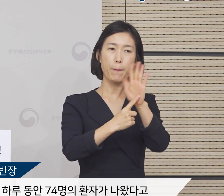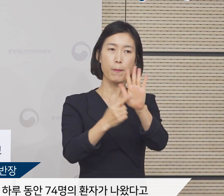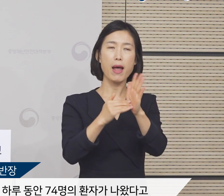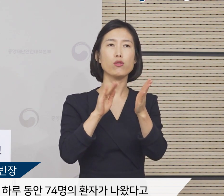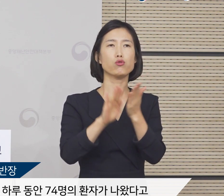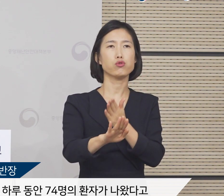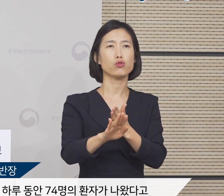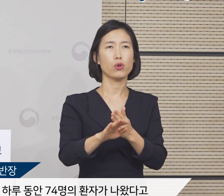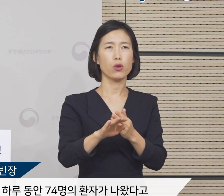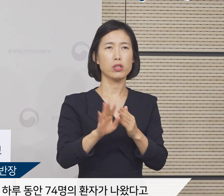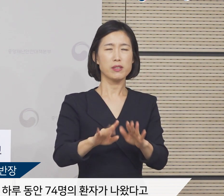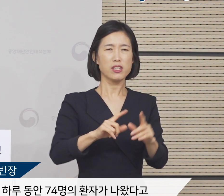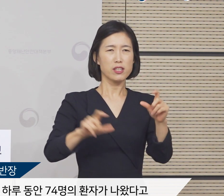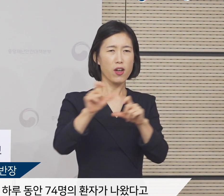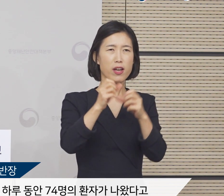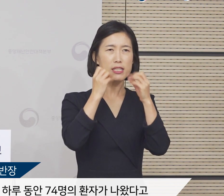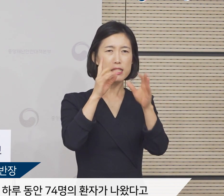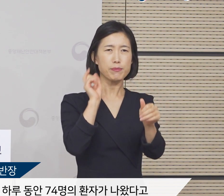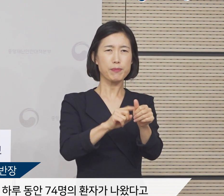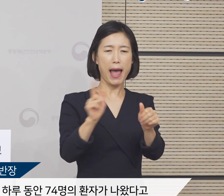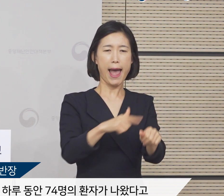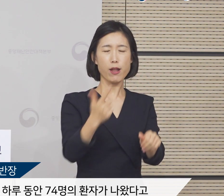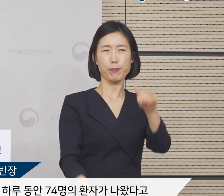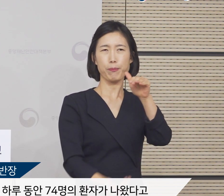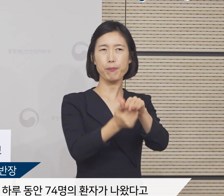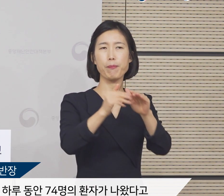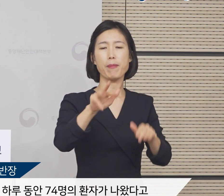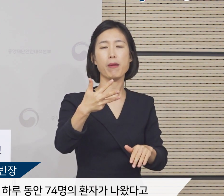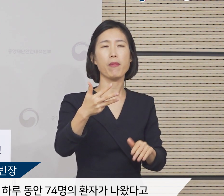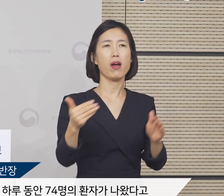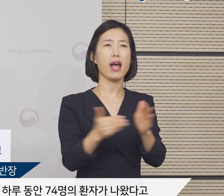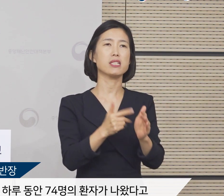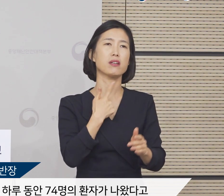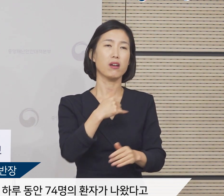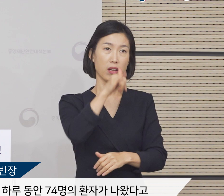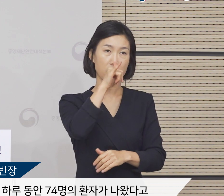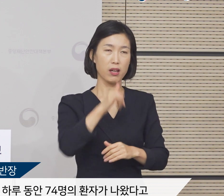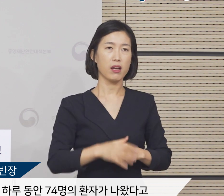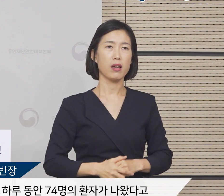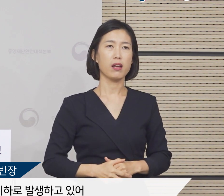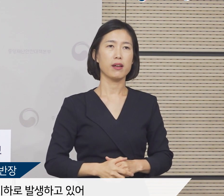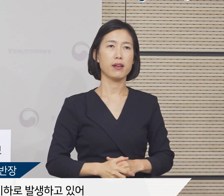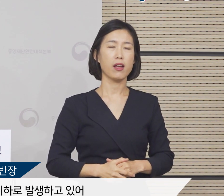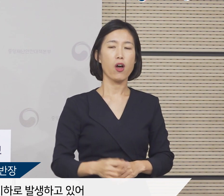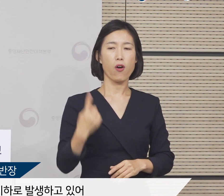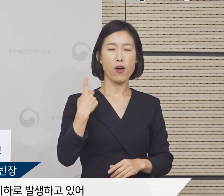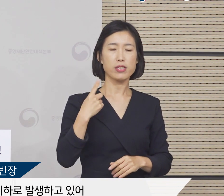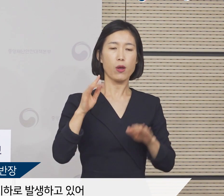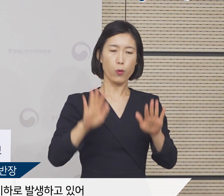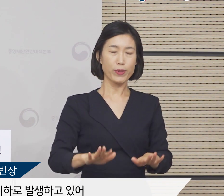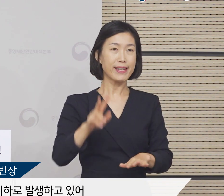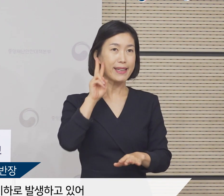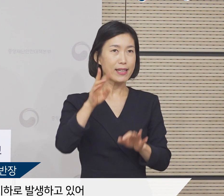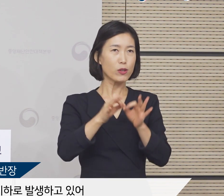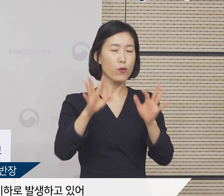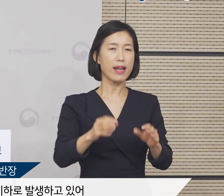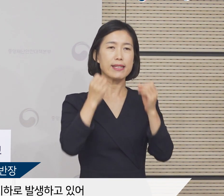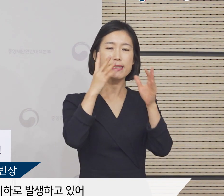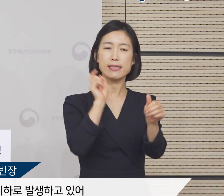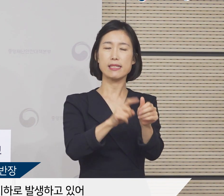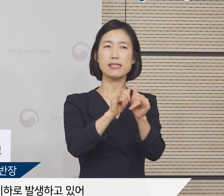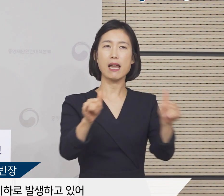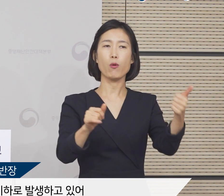이후 신규 확진자가 일최고 800명대까지 이르렀습니다. 어제에 이어 오늘도 신규